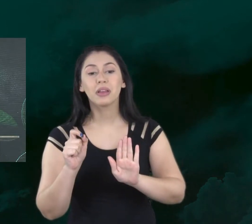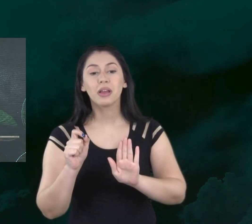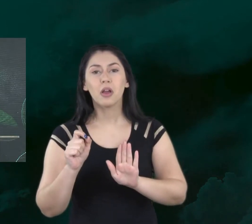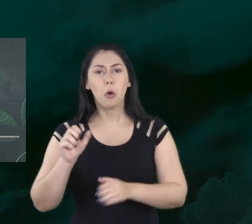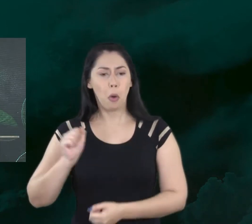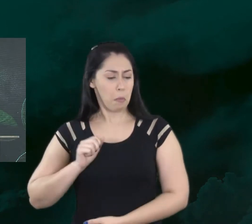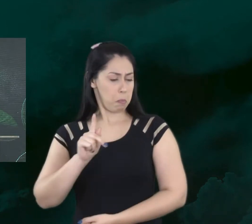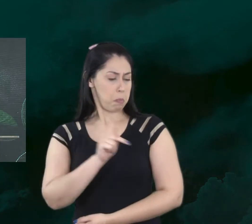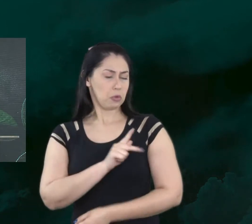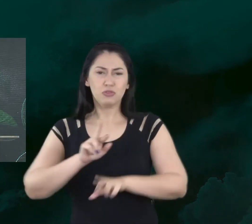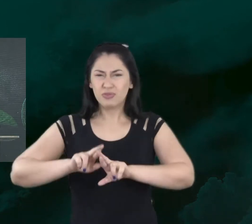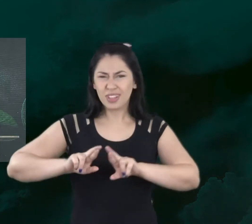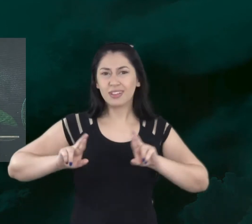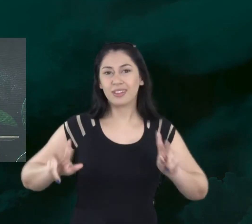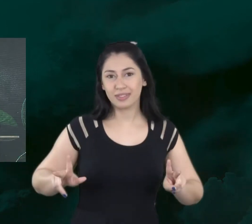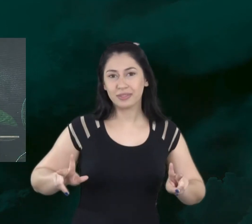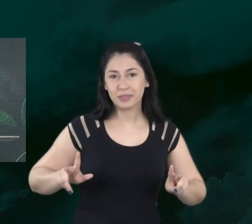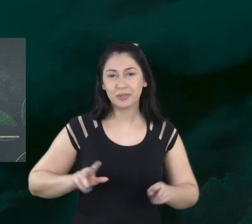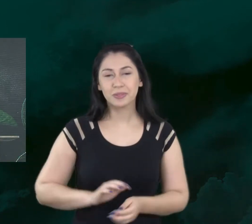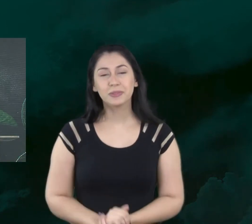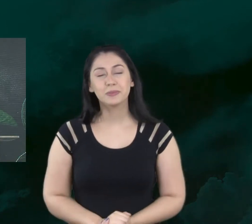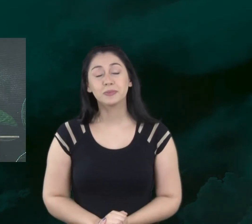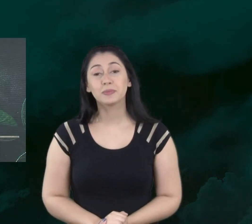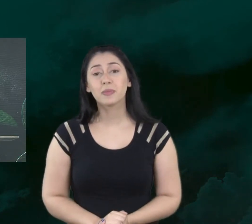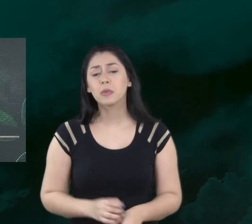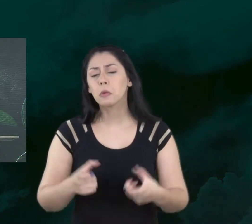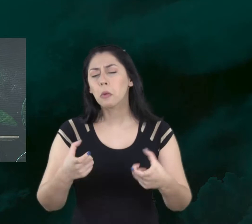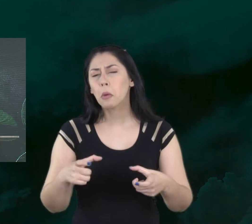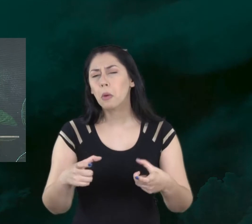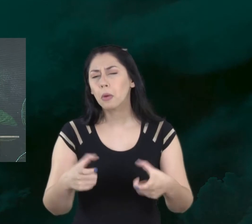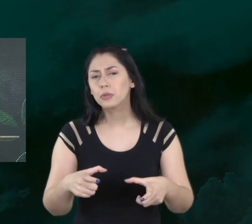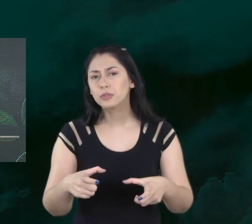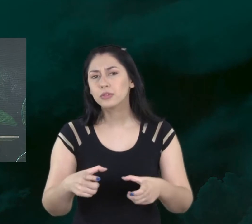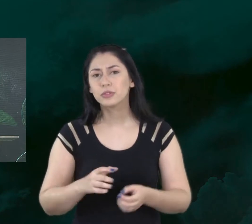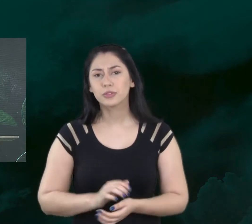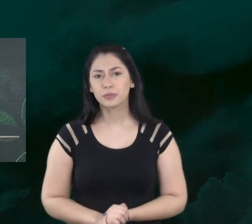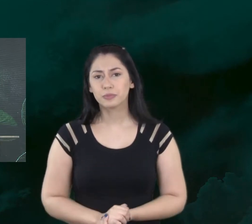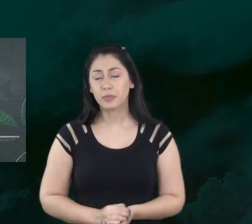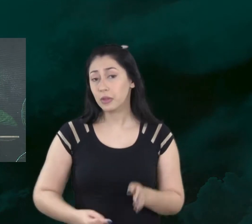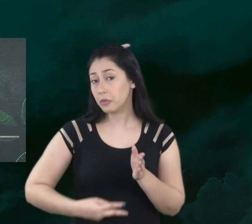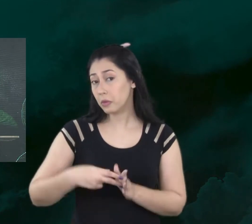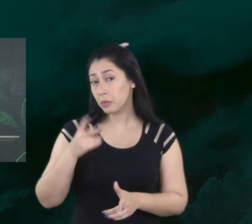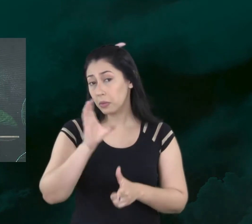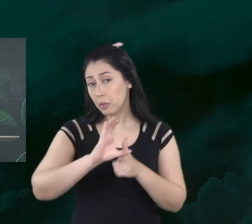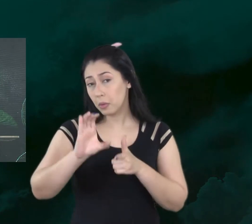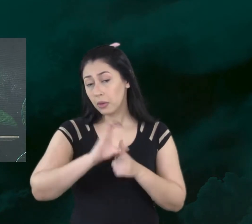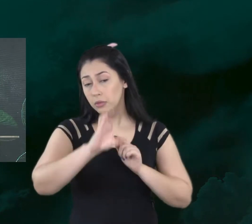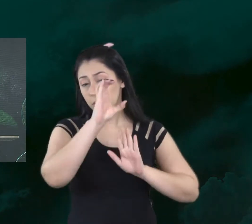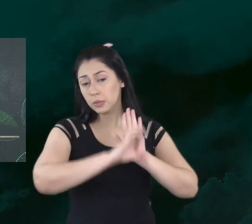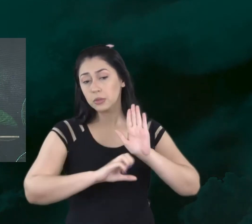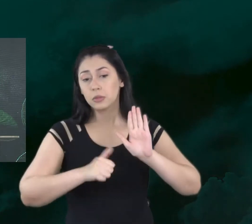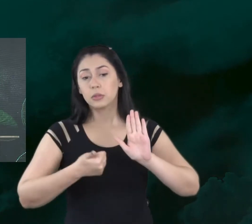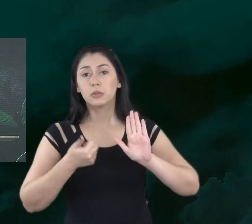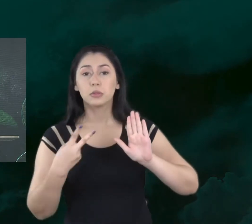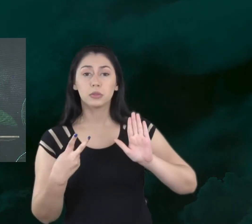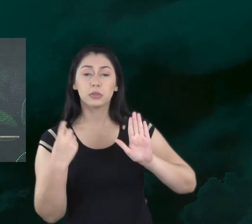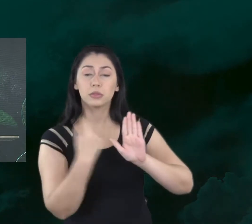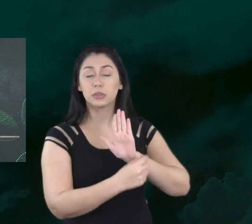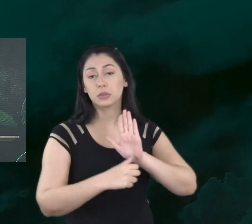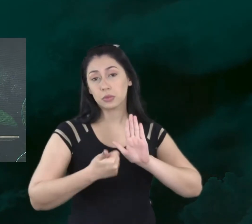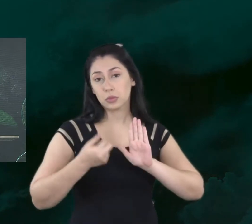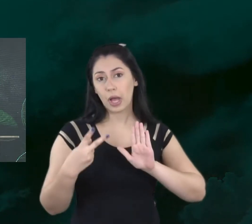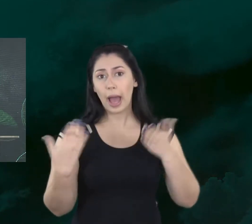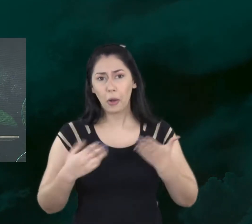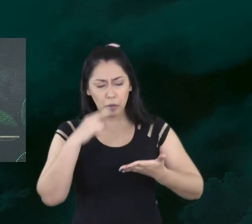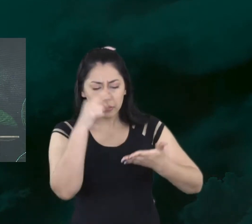de um apóstolo, né? Isso está em 2 Coríntios 12:12. Eu vou só ler, não vou explicar,